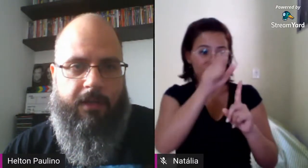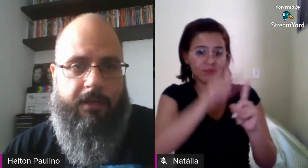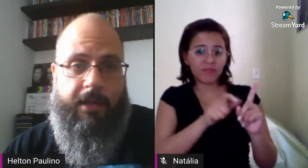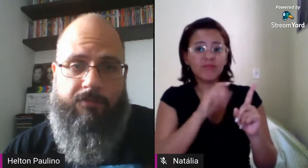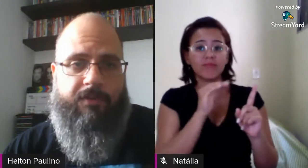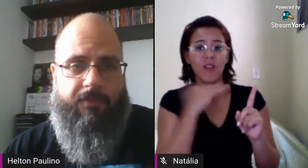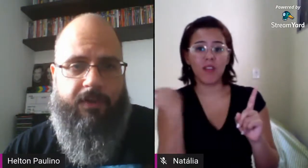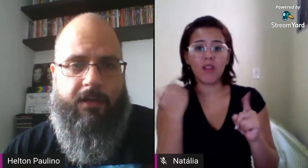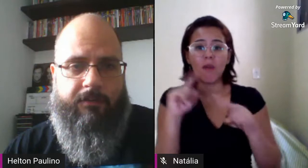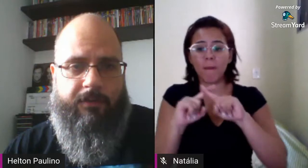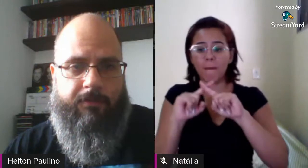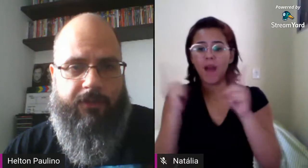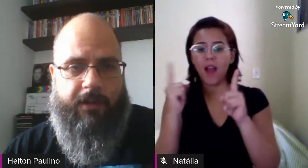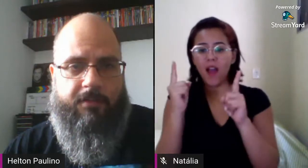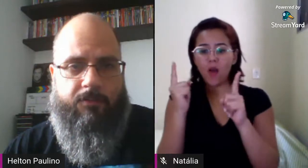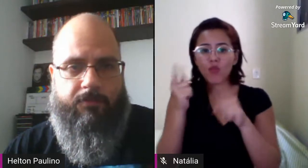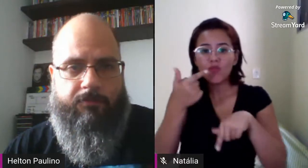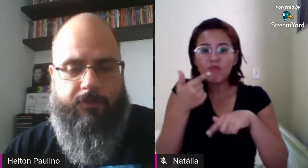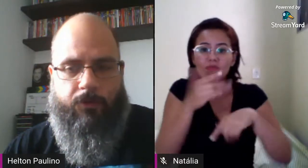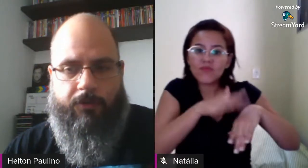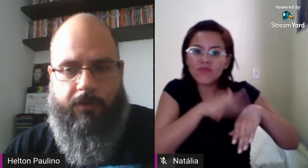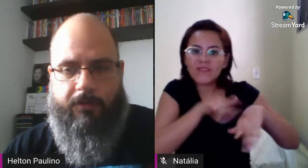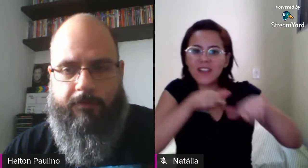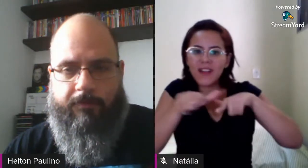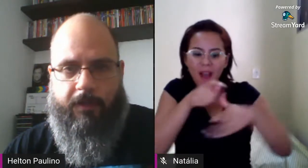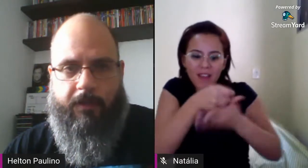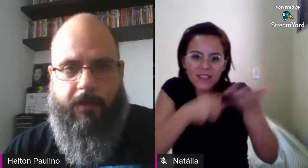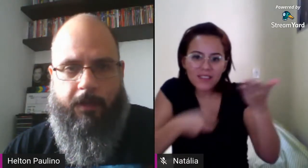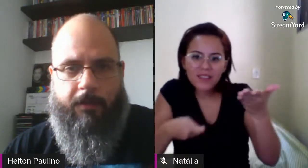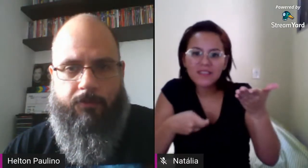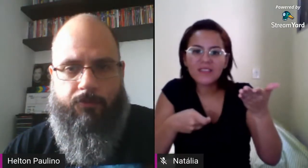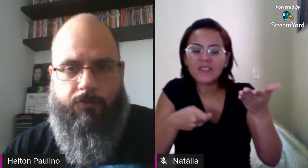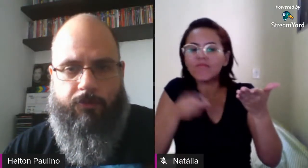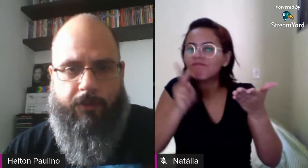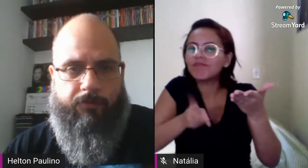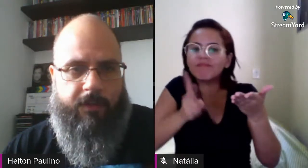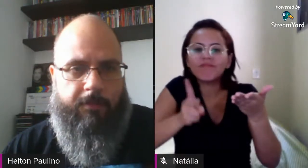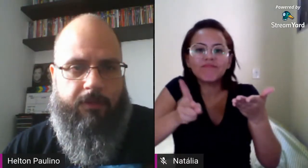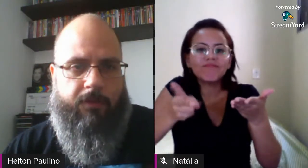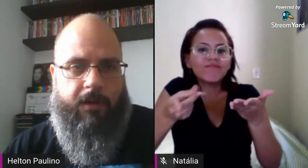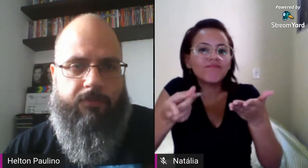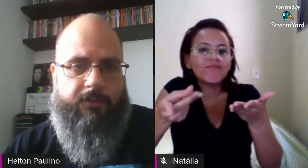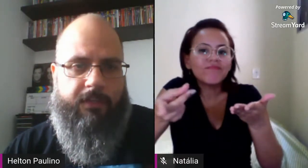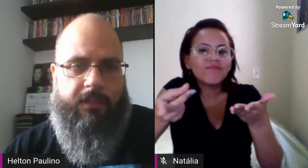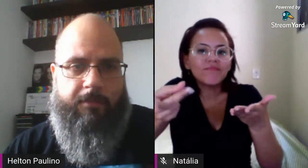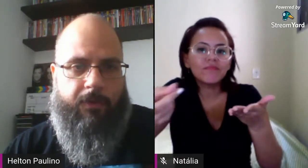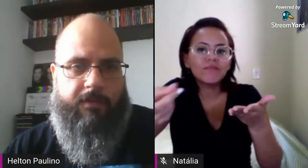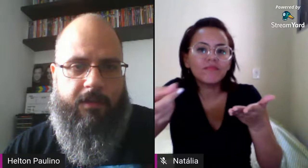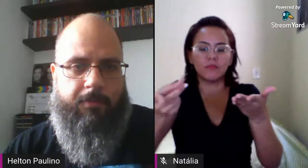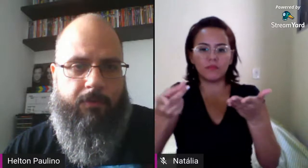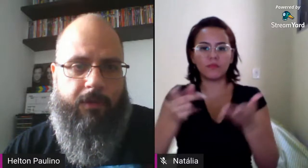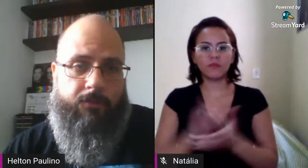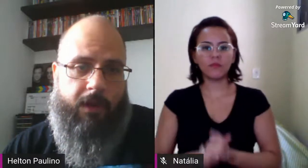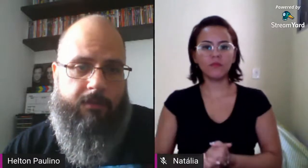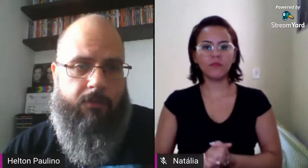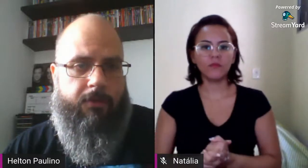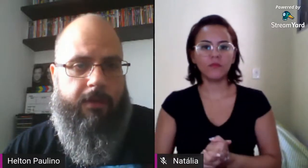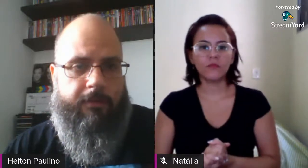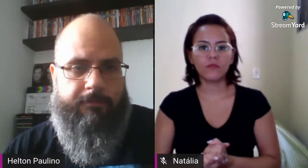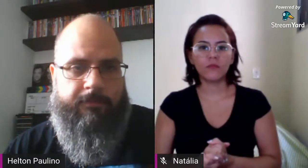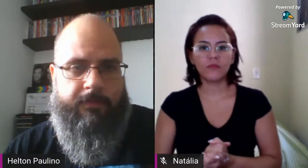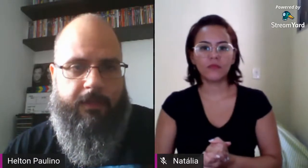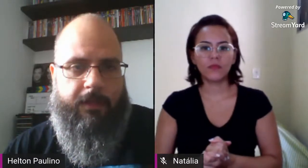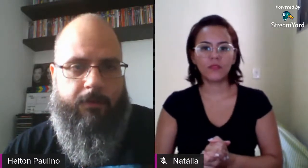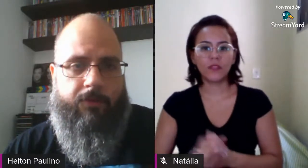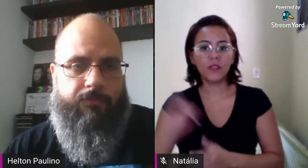morre. E é isso que vai ficando entre uma geração e outra. No contexto cinematográfico, a gente tem, por exemplo, Linduarte